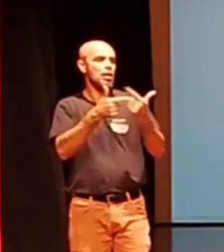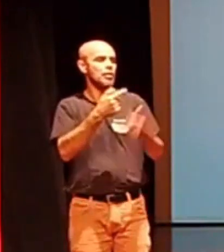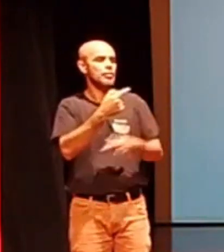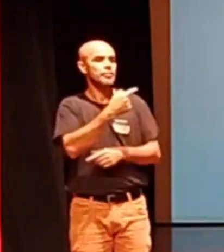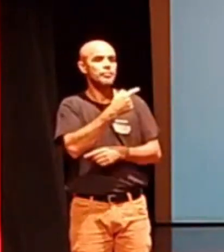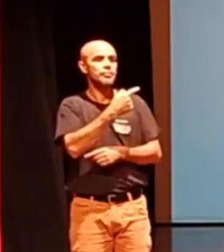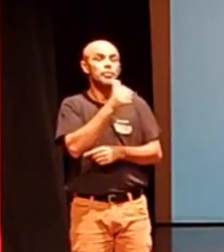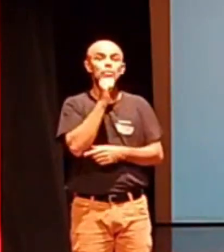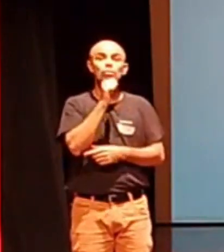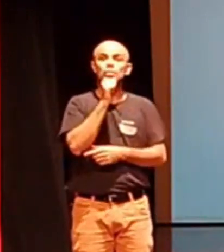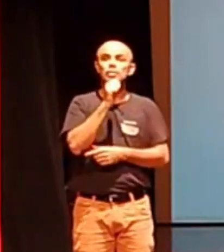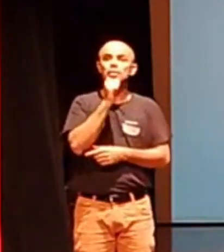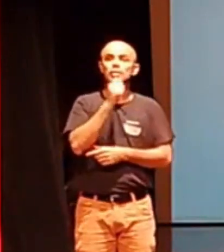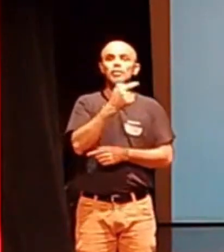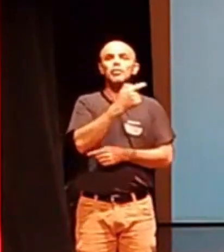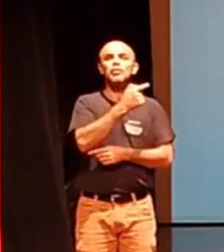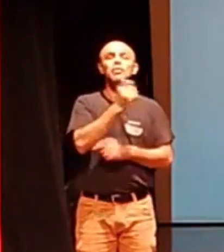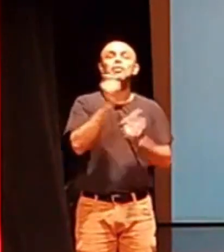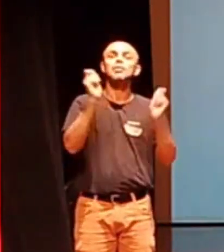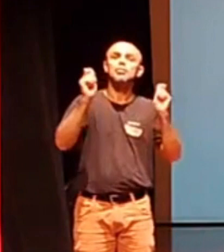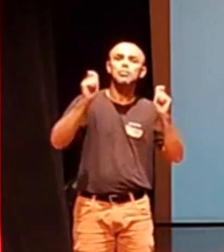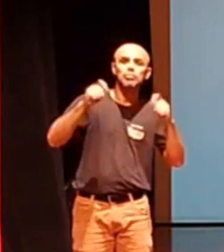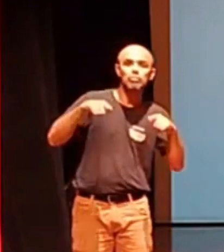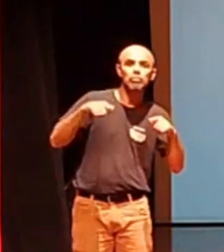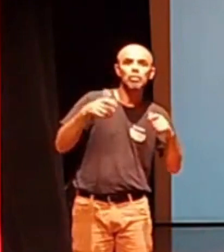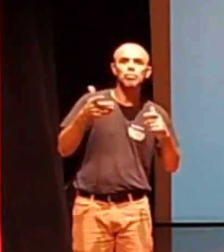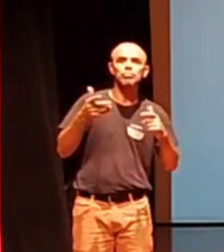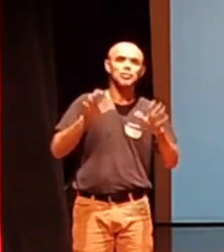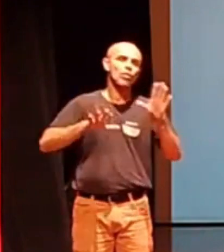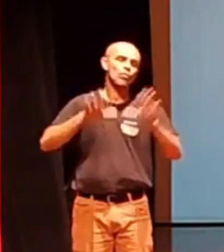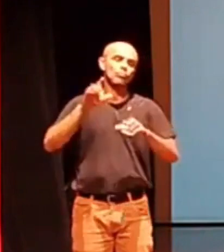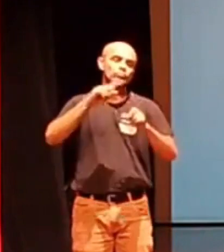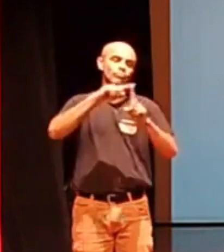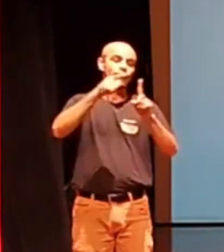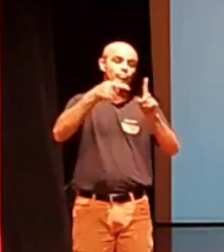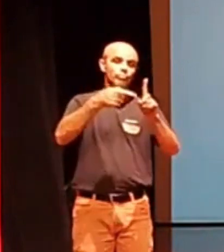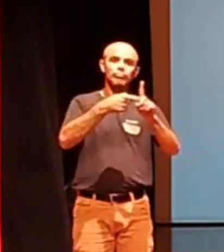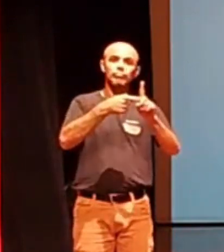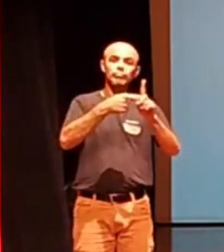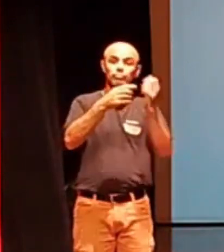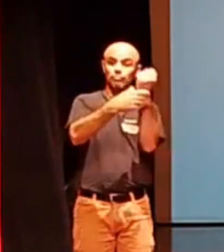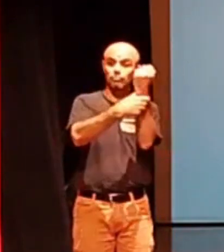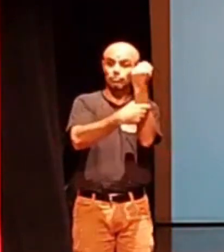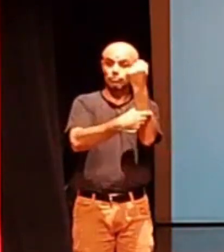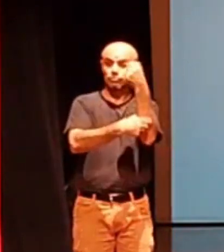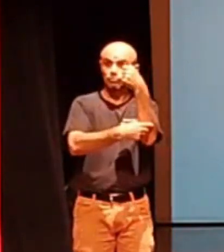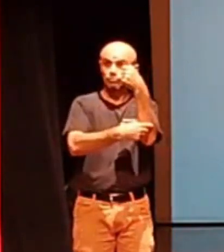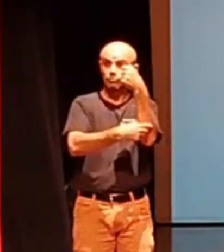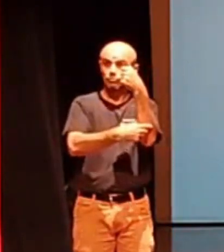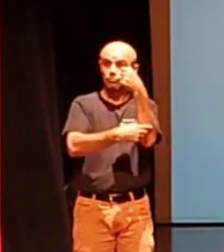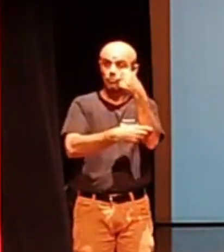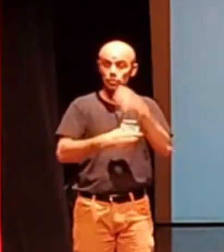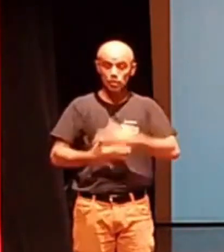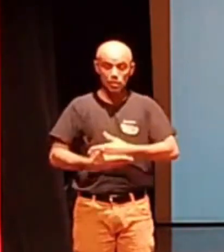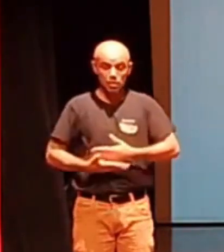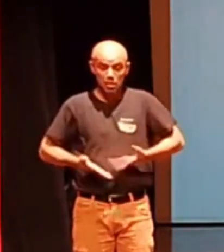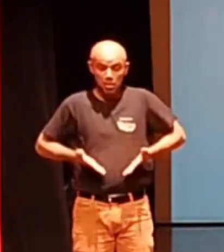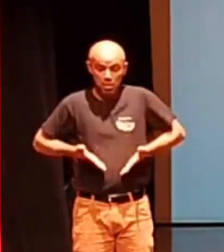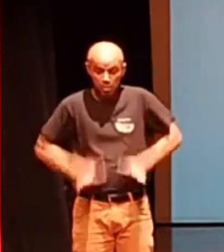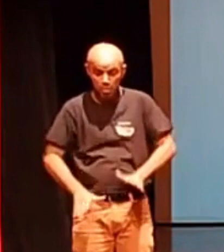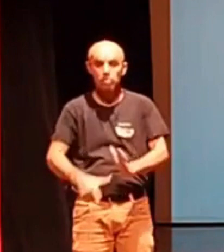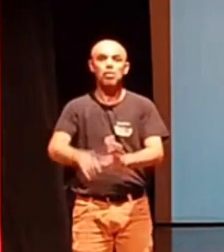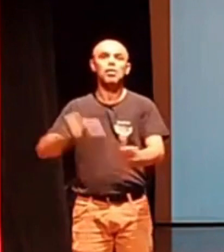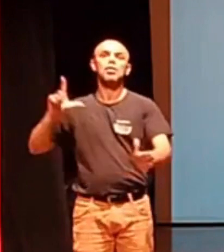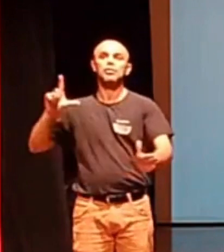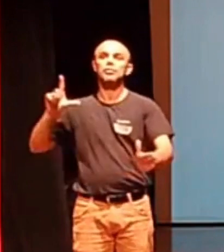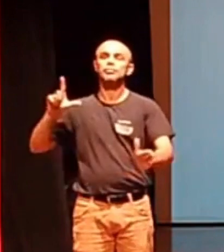de mulheres que possam, quando estão grávidas com escoliose, terem parto prematuro. Uma hipótese,